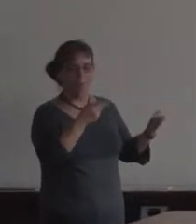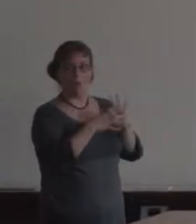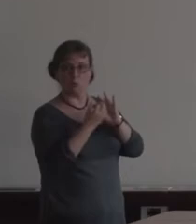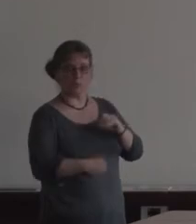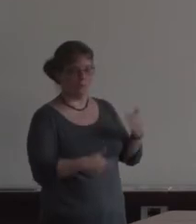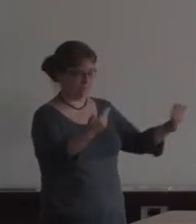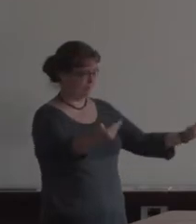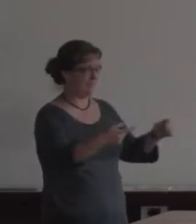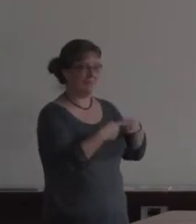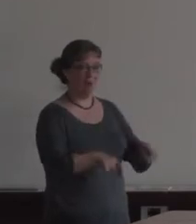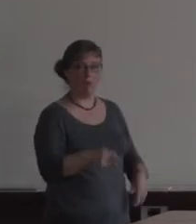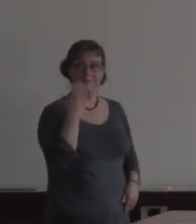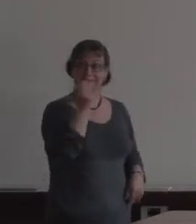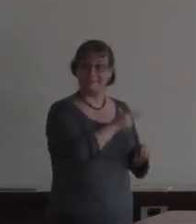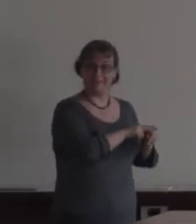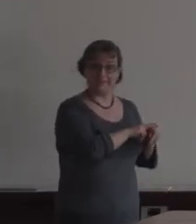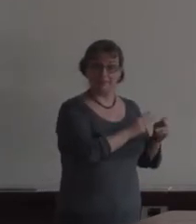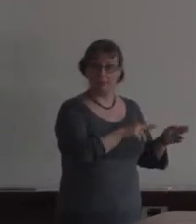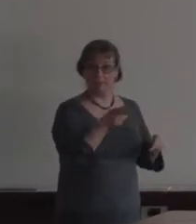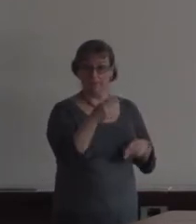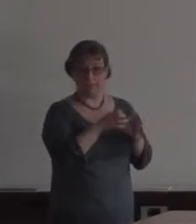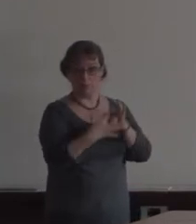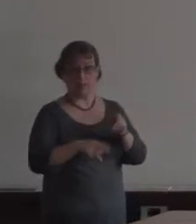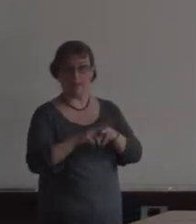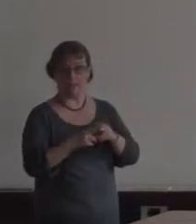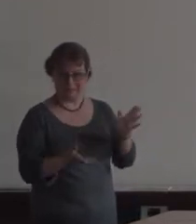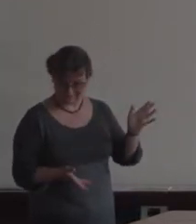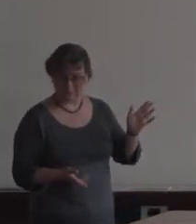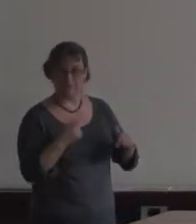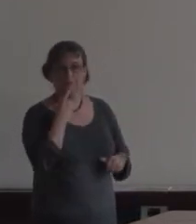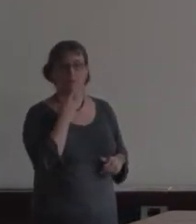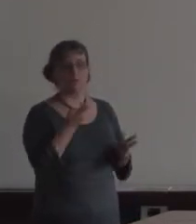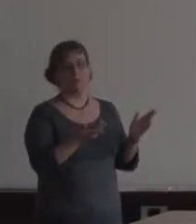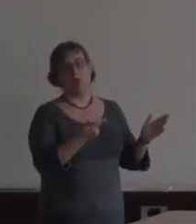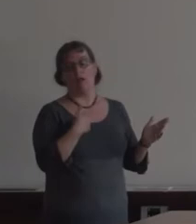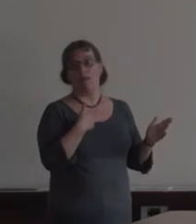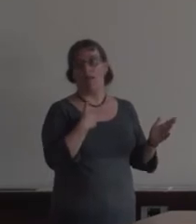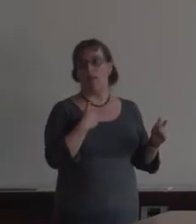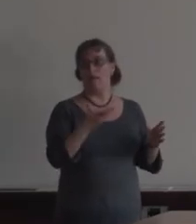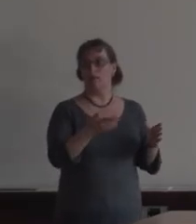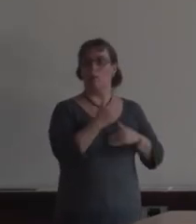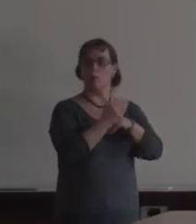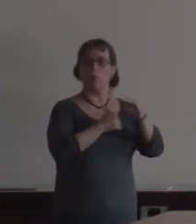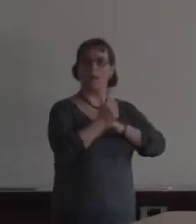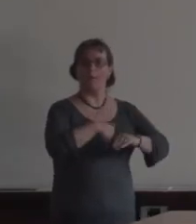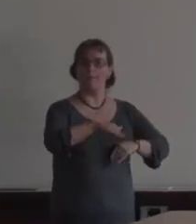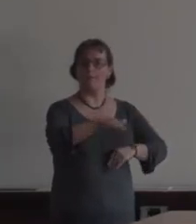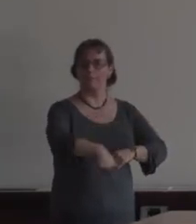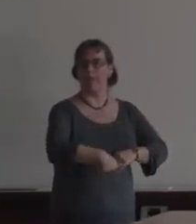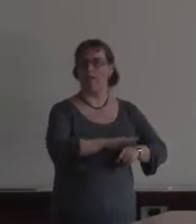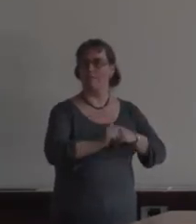rien à chiffrer, donc on récupère la même chose. Donc ce n'est pas vraiment un bug de mon programme, c'est plus ma propriété que j'avais exprimée de manière peut-être un peu trop